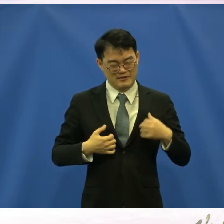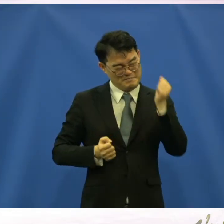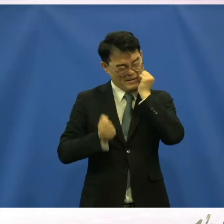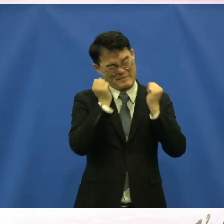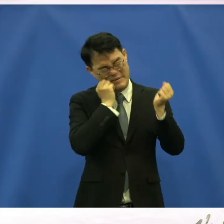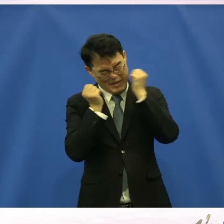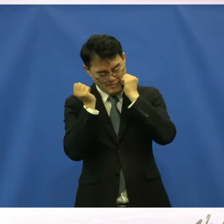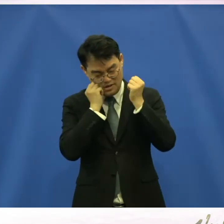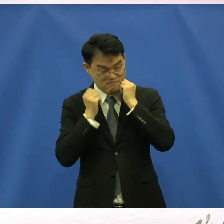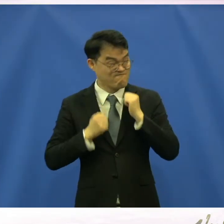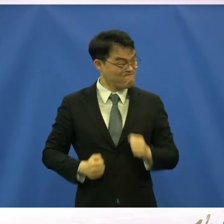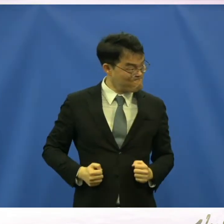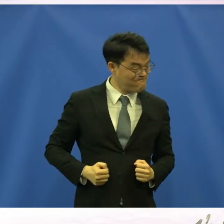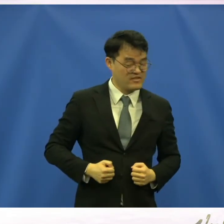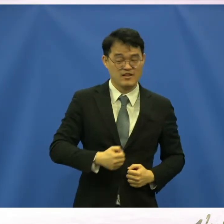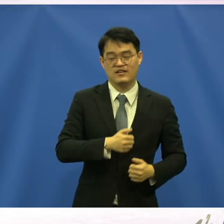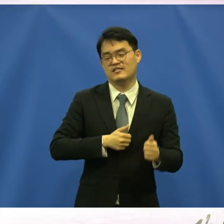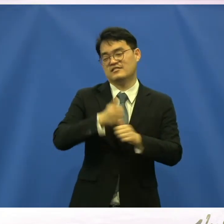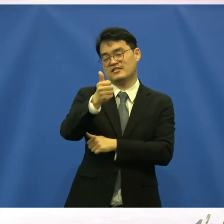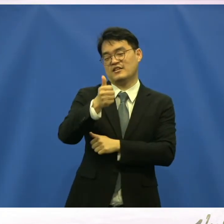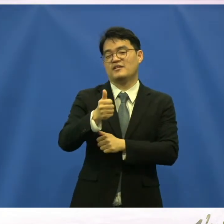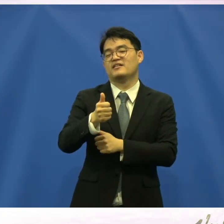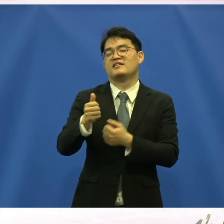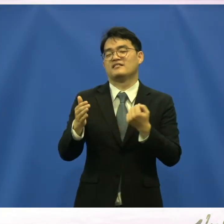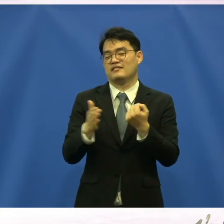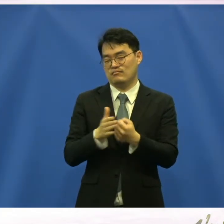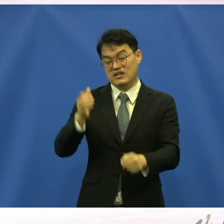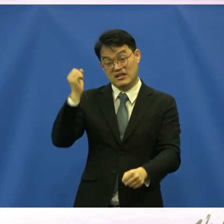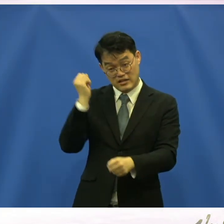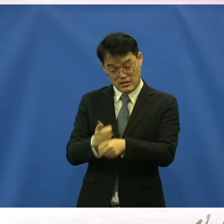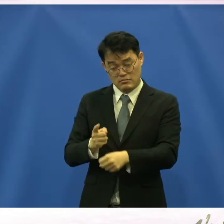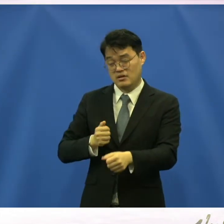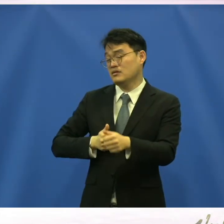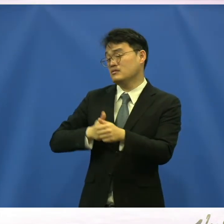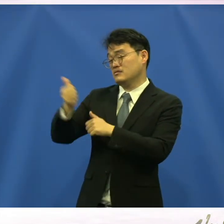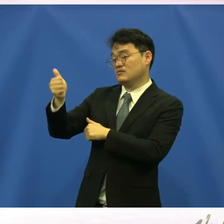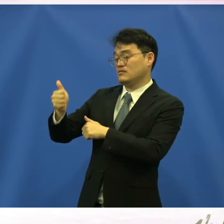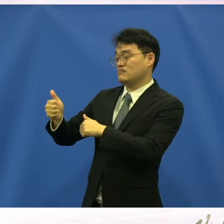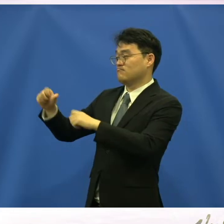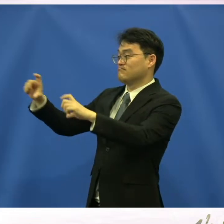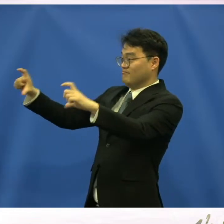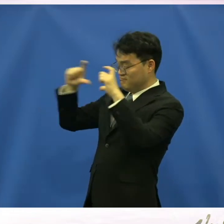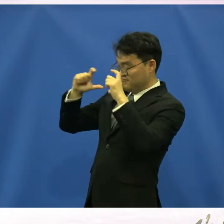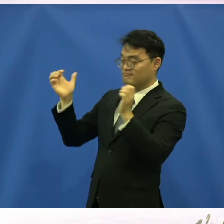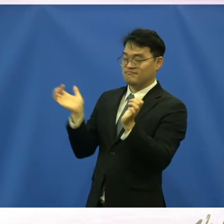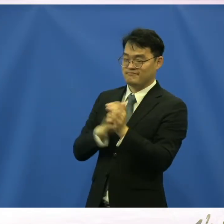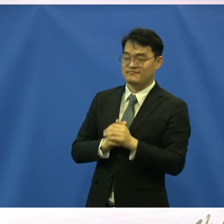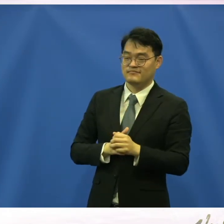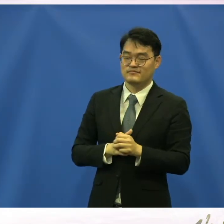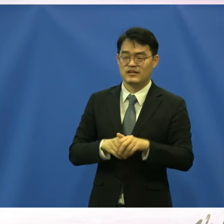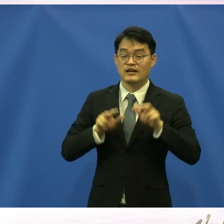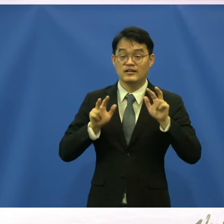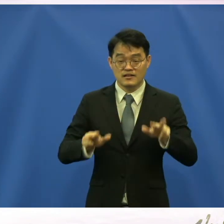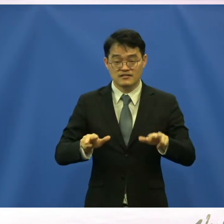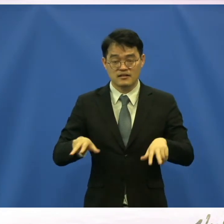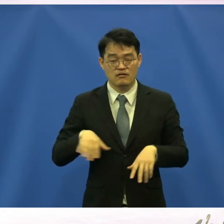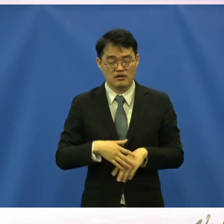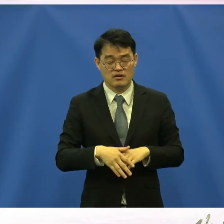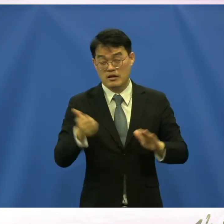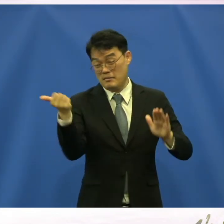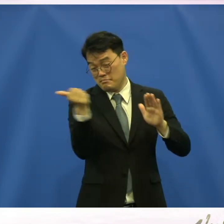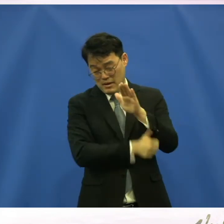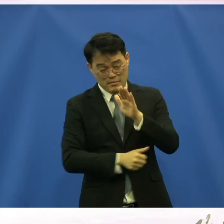않기 때문에 이미 승리가 결론 났다니까요. 이제는 우리는 뒤돌아갈 수가 없어요. 이미